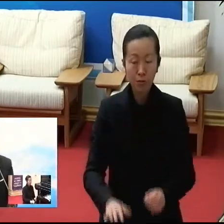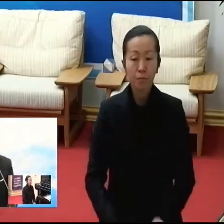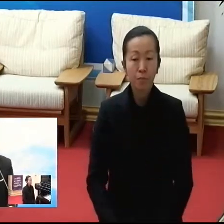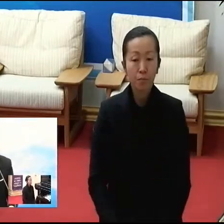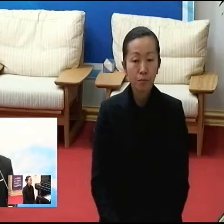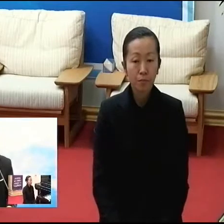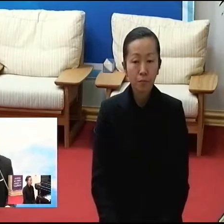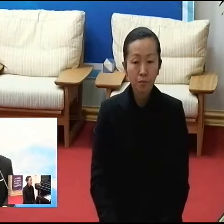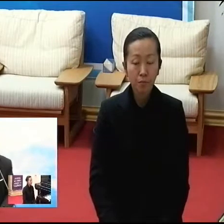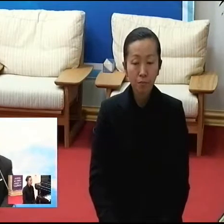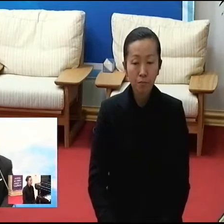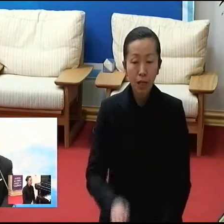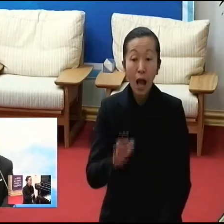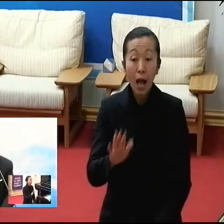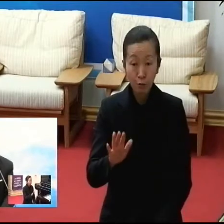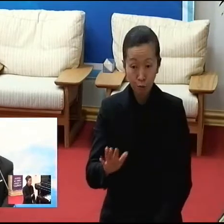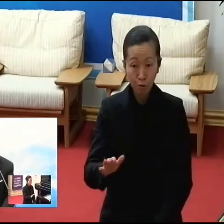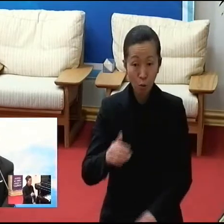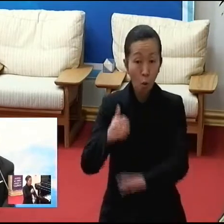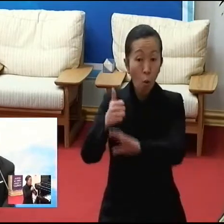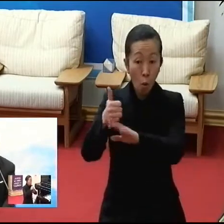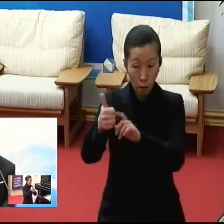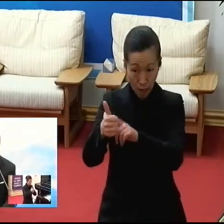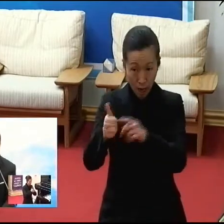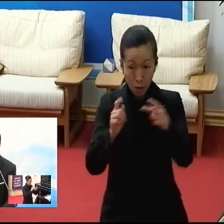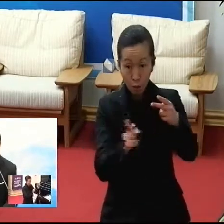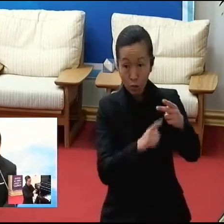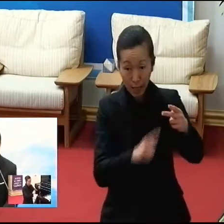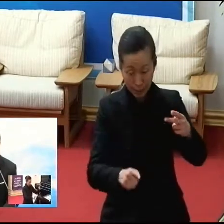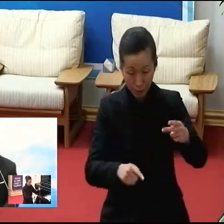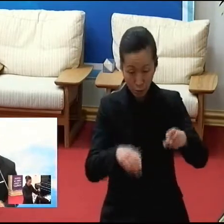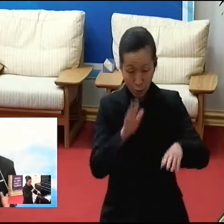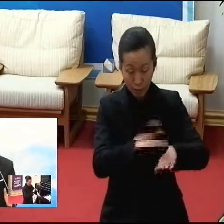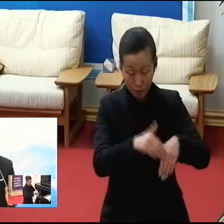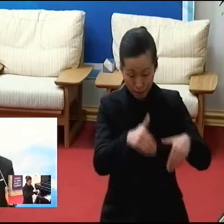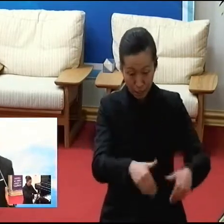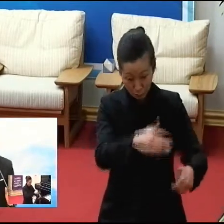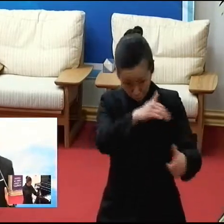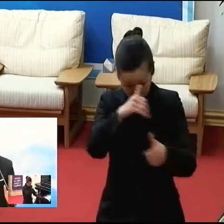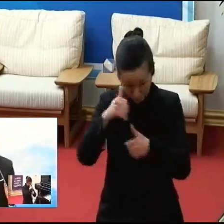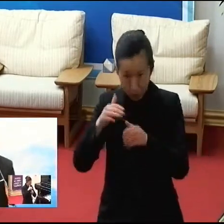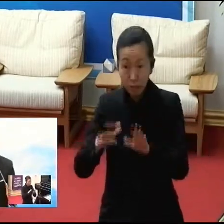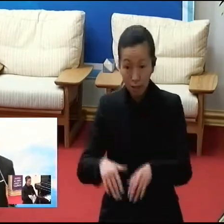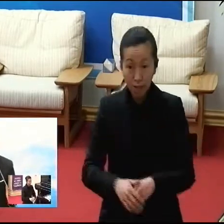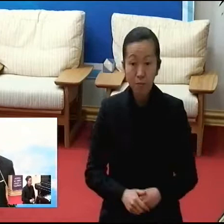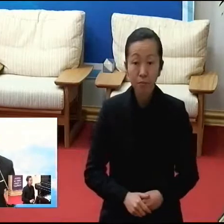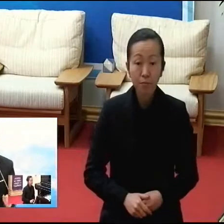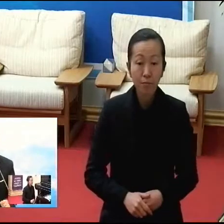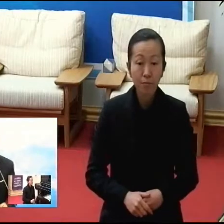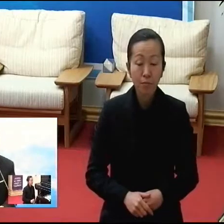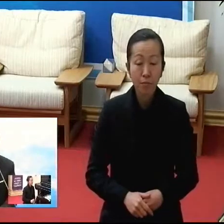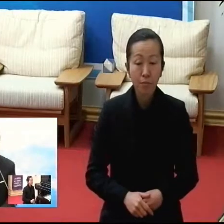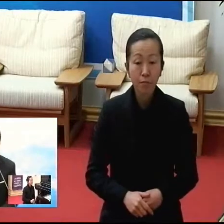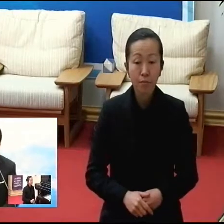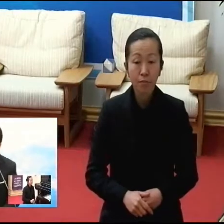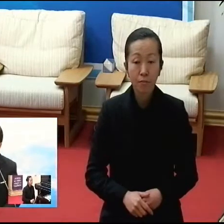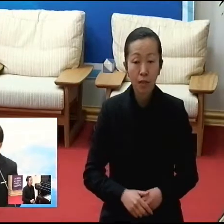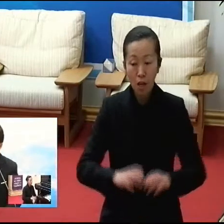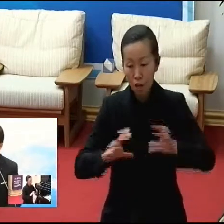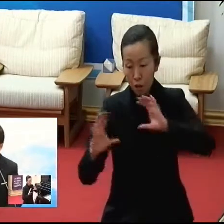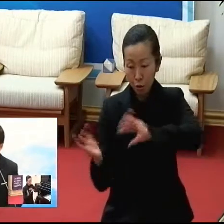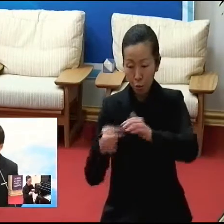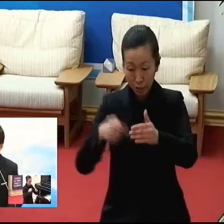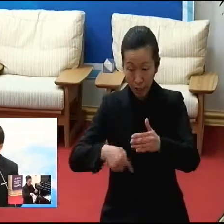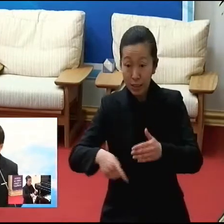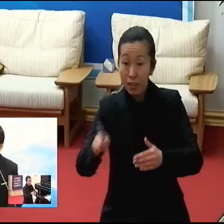두 신하를 불렀습니다. ある王様が2人の家臣を呼びまし 야, た。 세상에 가서 가장 중요한 것을 구해오라 그랬어요. 世の中